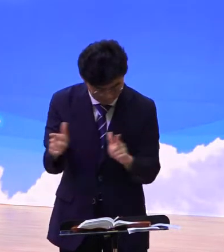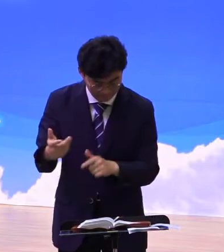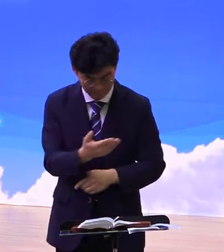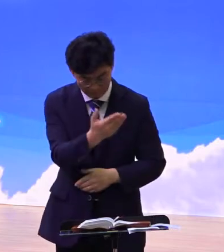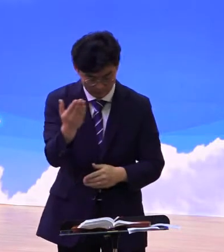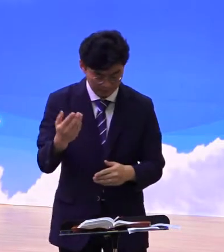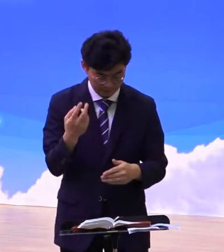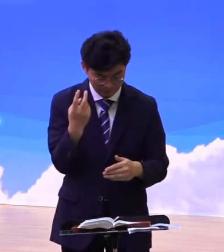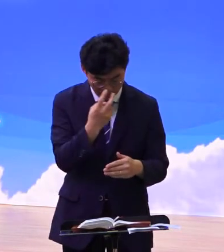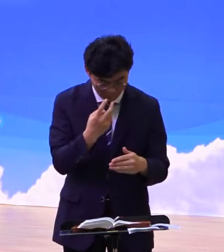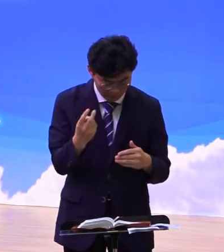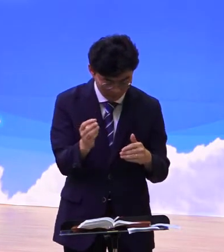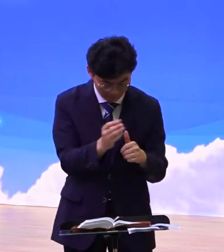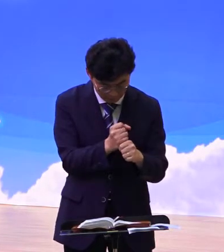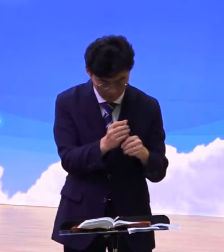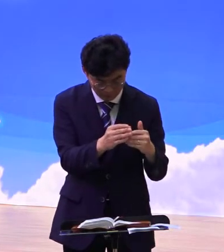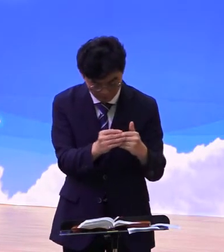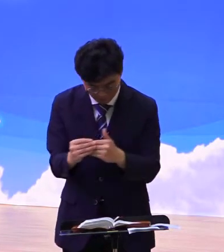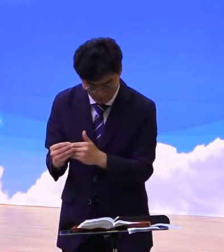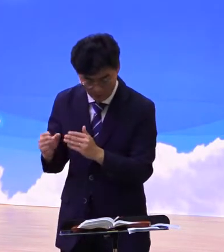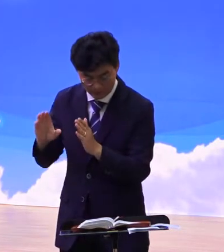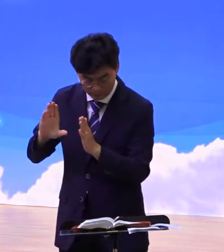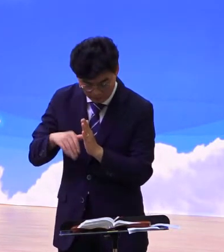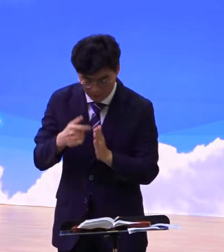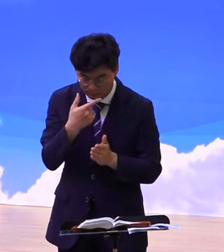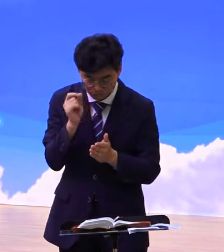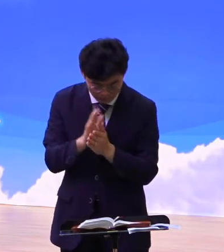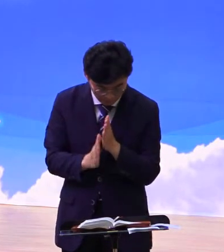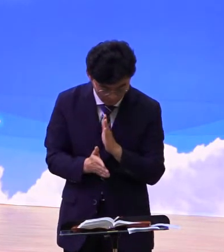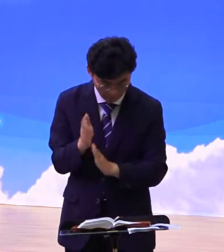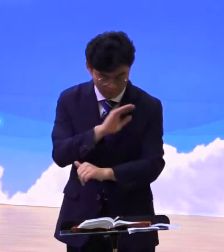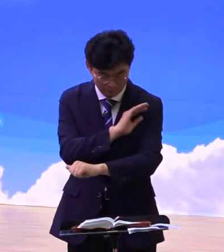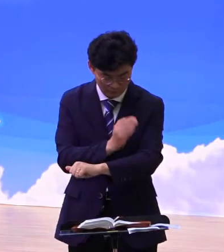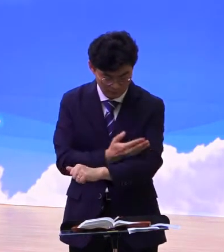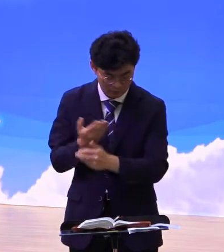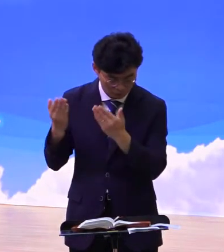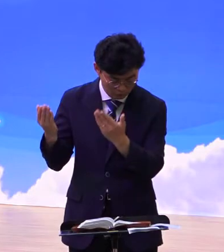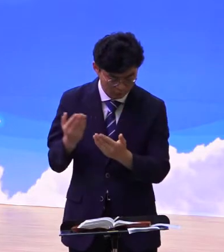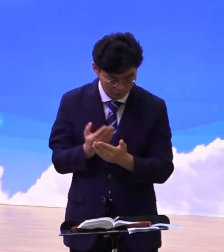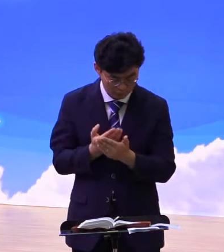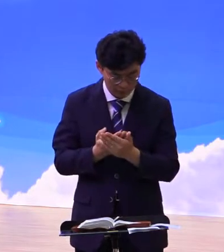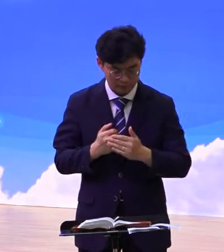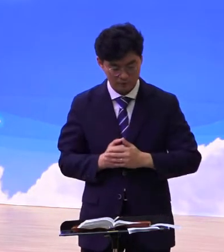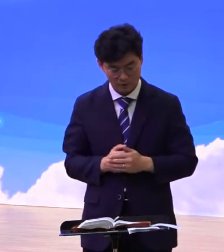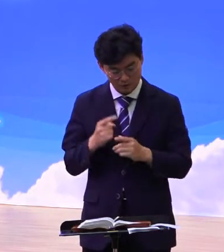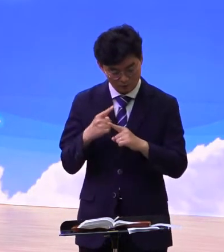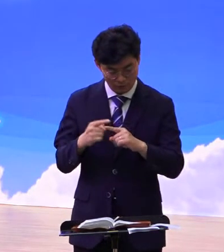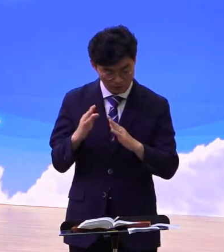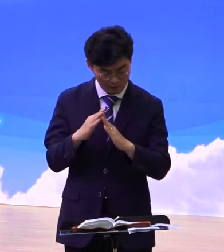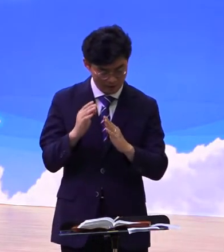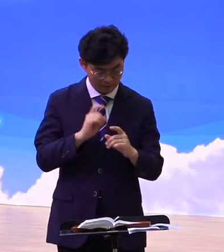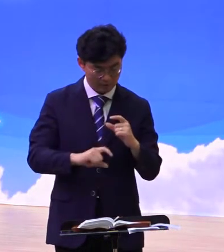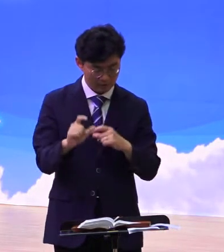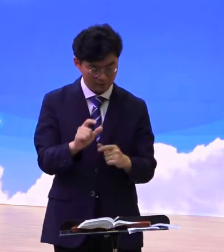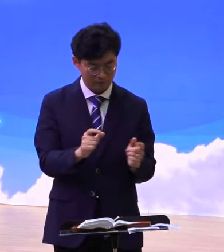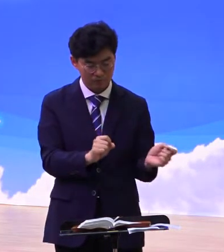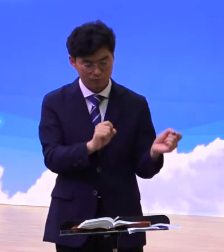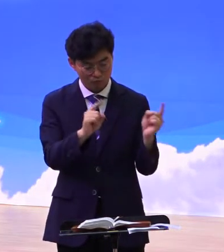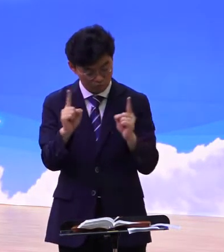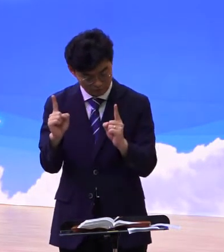인도하기에 부족함이 없도록 주님 인도하여 주시옵소서. 그래서 교회는 더 부흥되어서